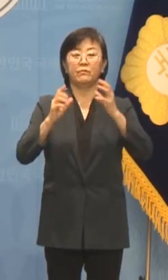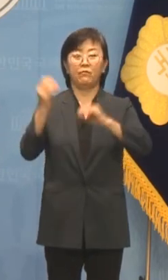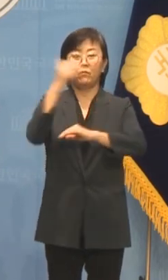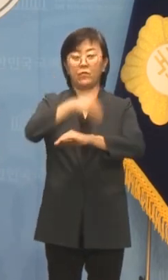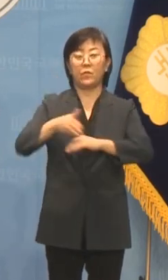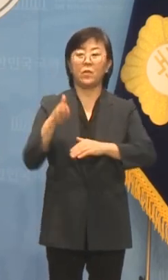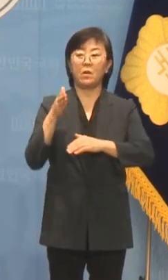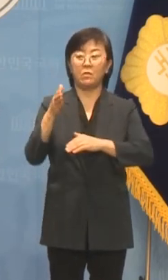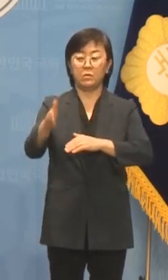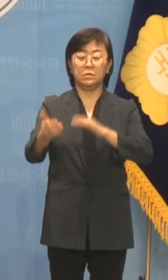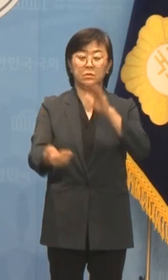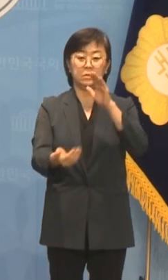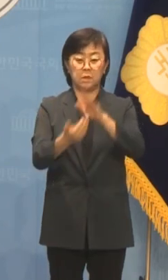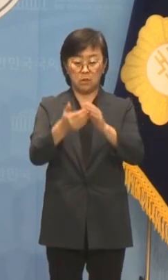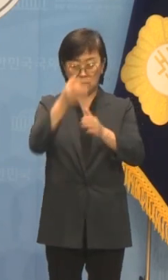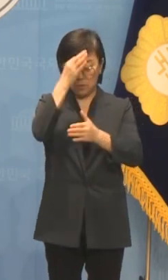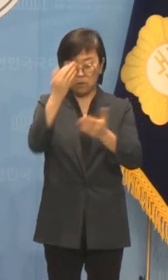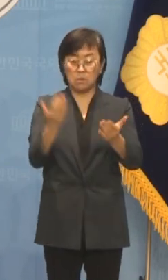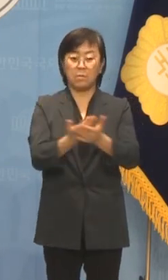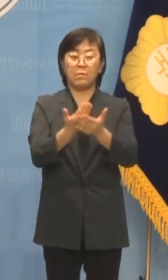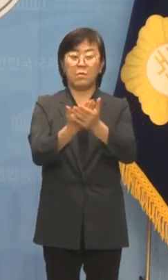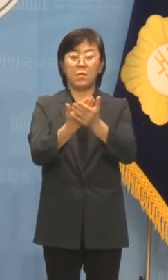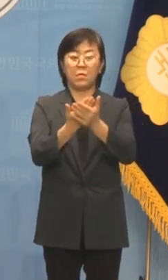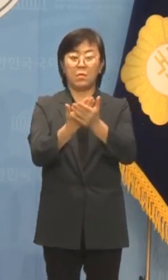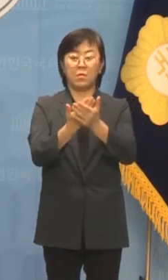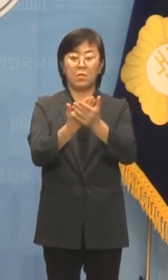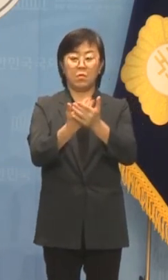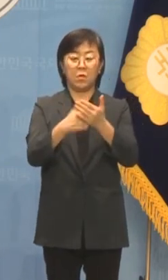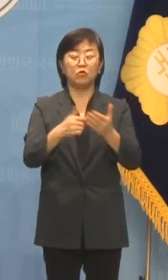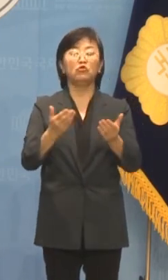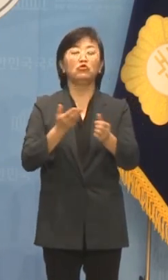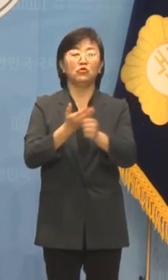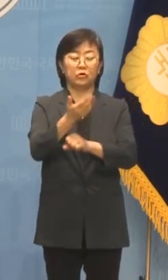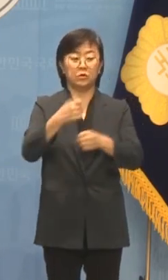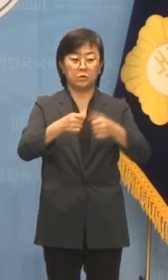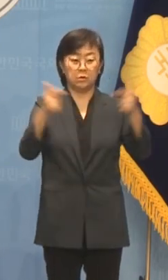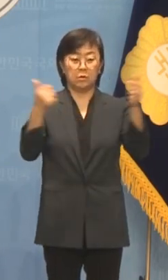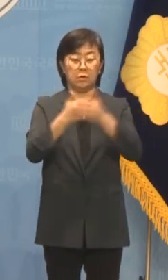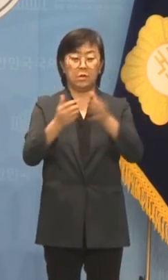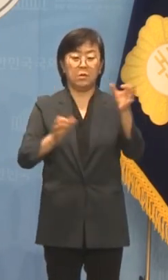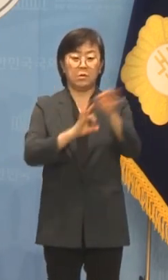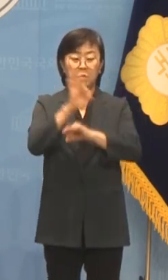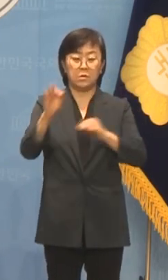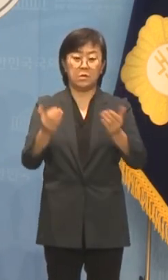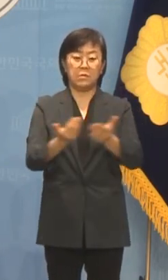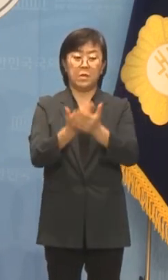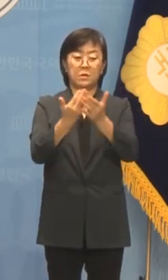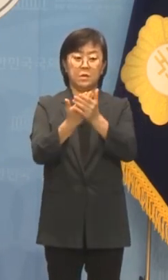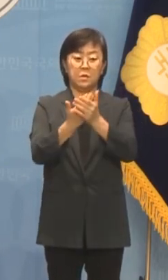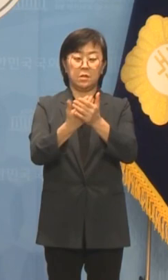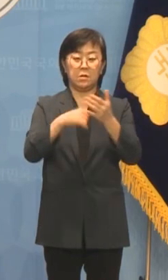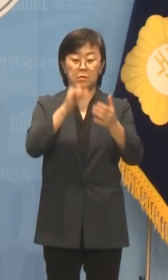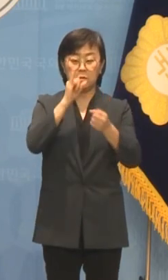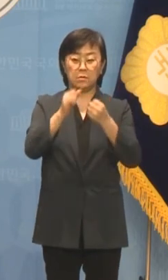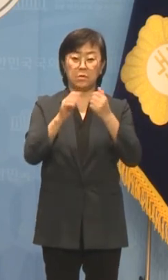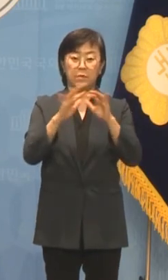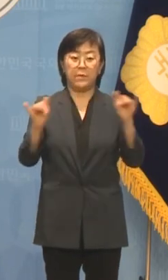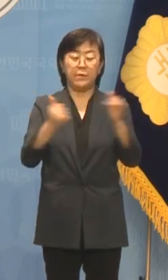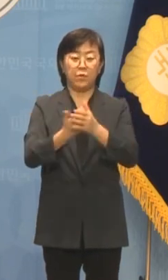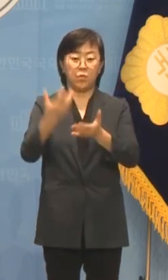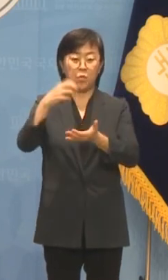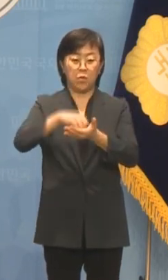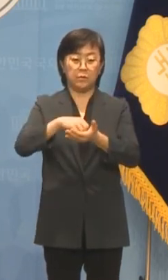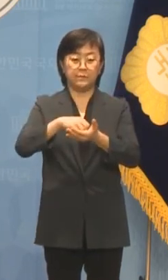분야 첨단 기술 개발과 수출 증진으로 경제 성장에 기여할 수 있는 주요 기업인을